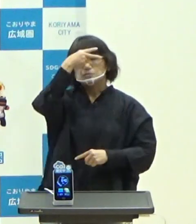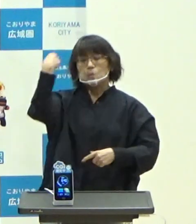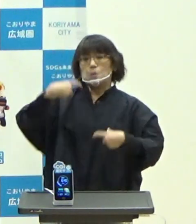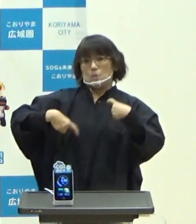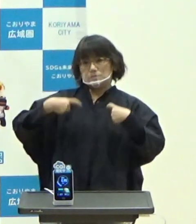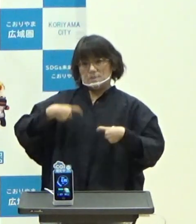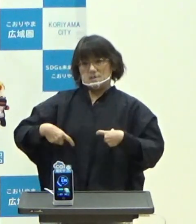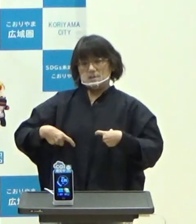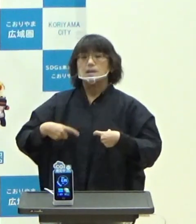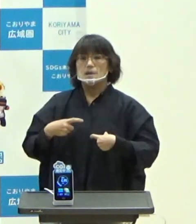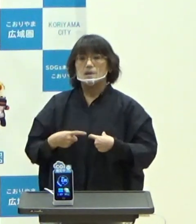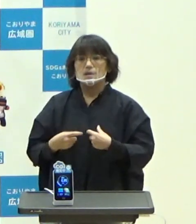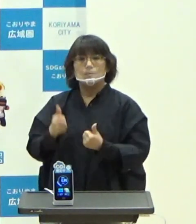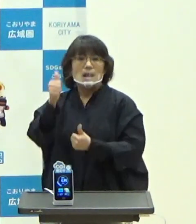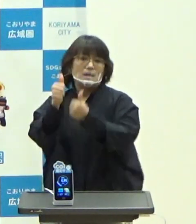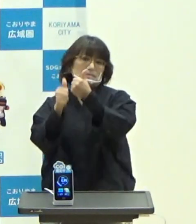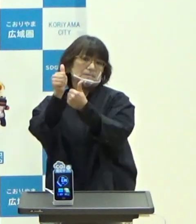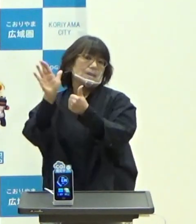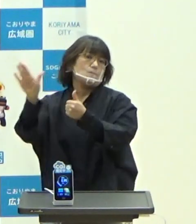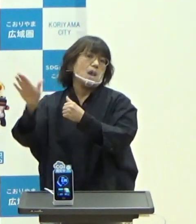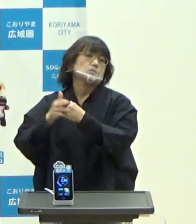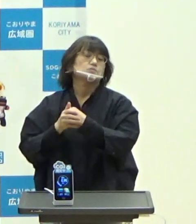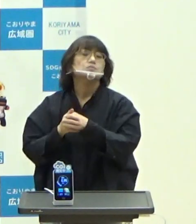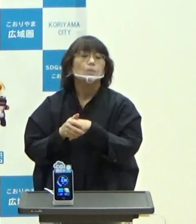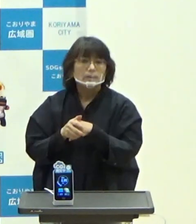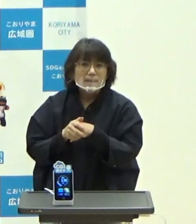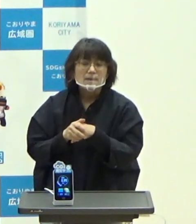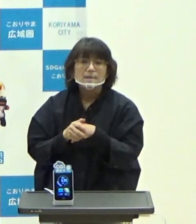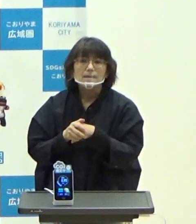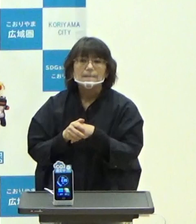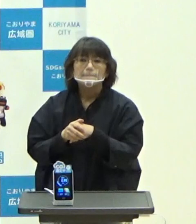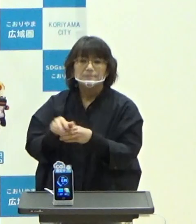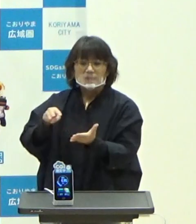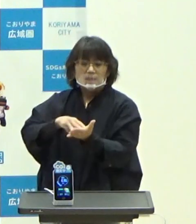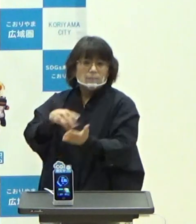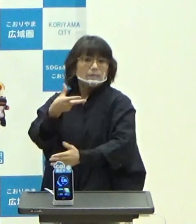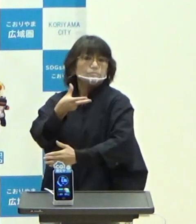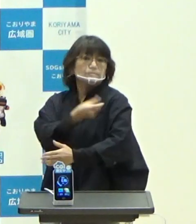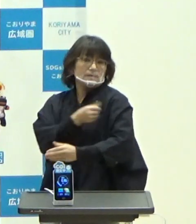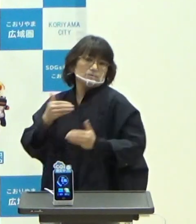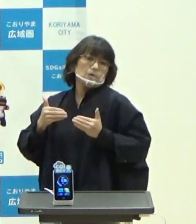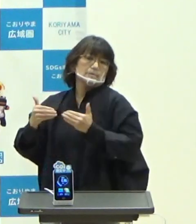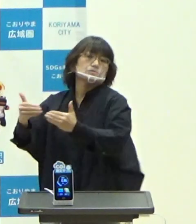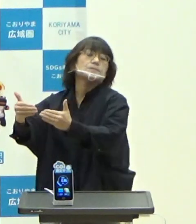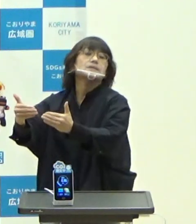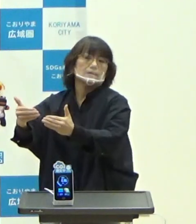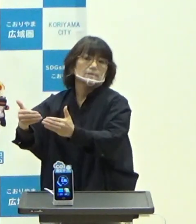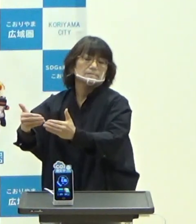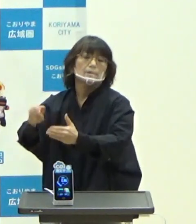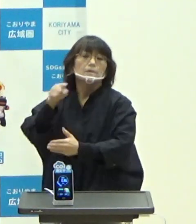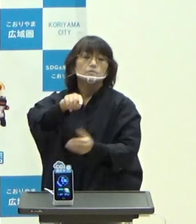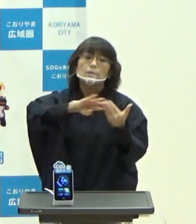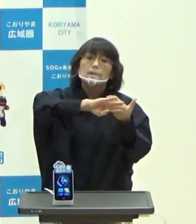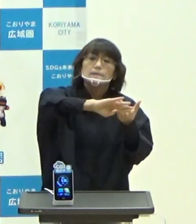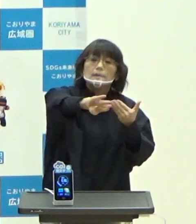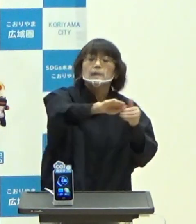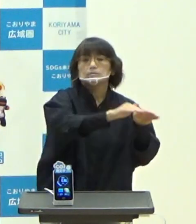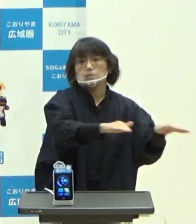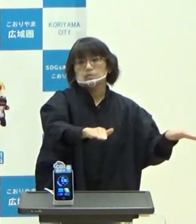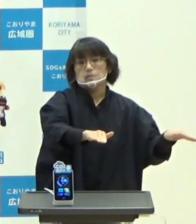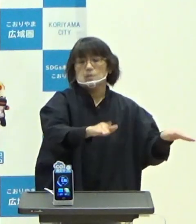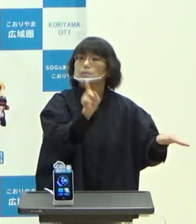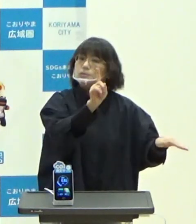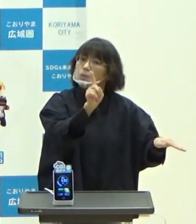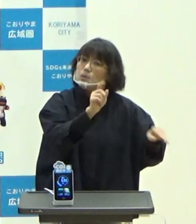も控えた方については、あのワクチン接種を進めておりますが、それ以下のです、ね、子どもをどうする